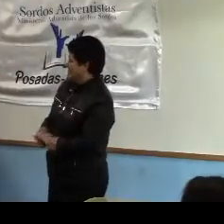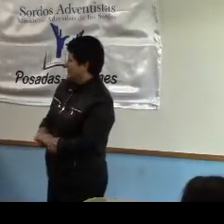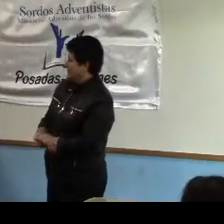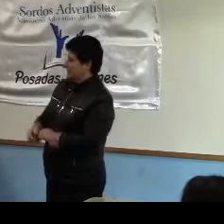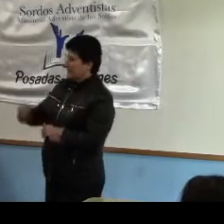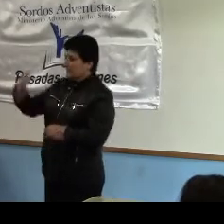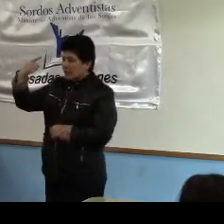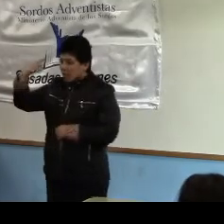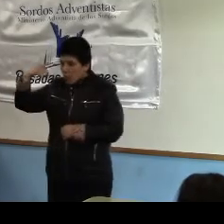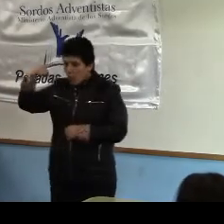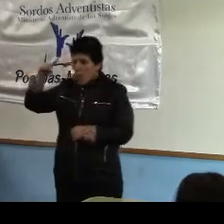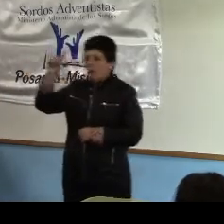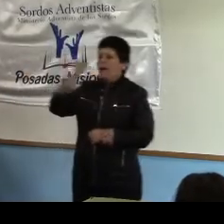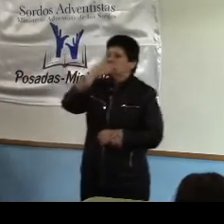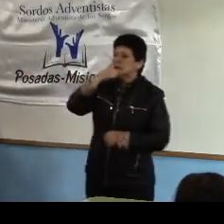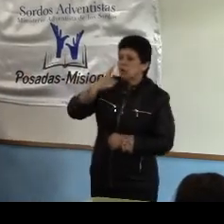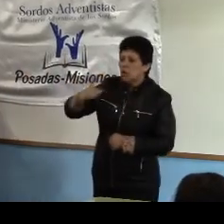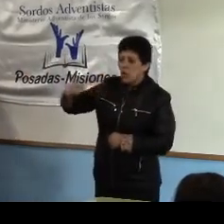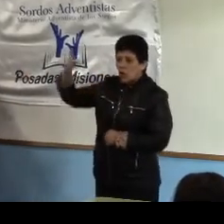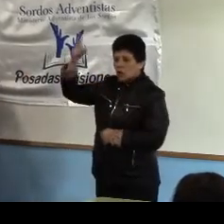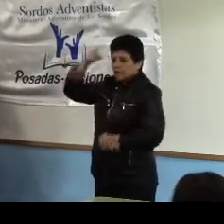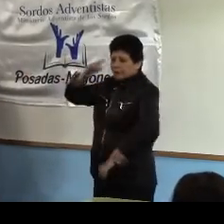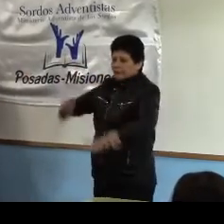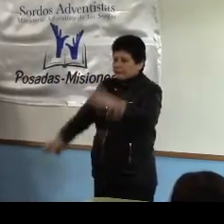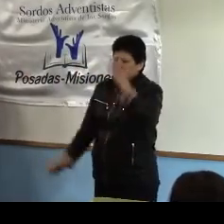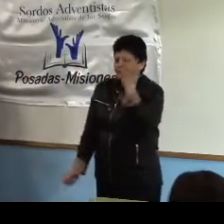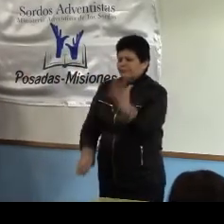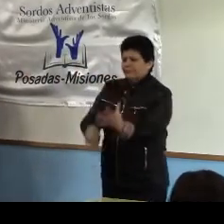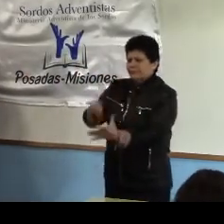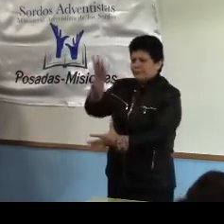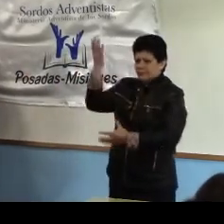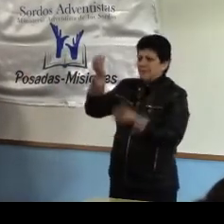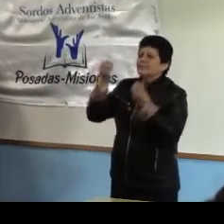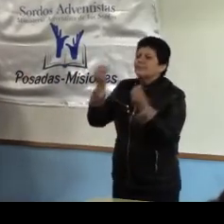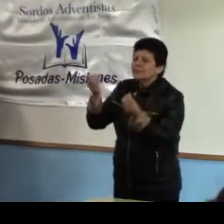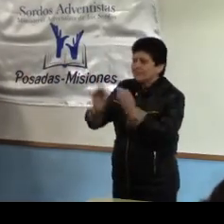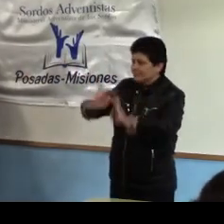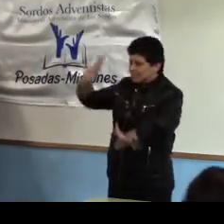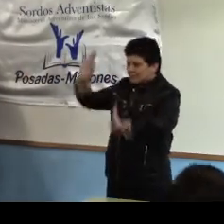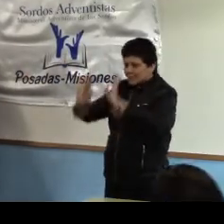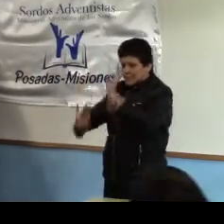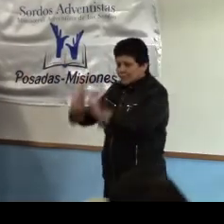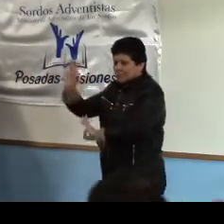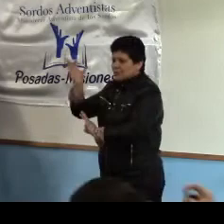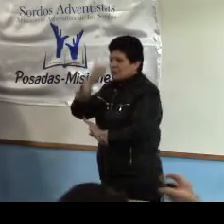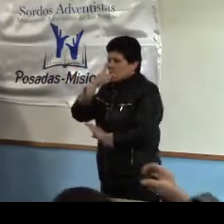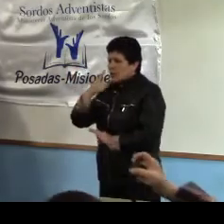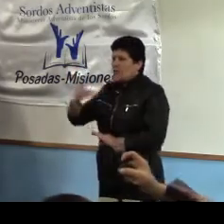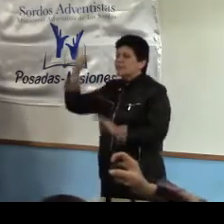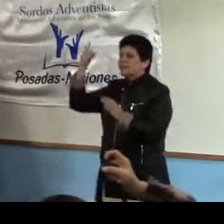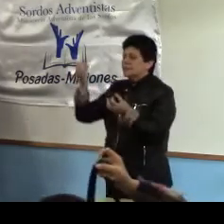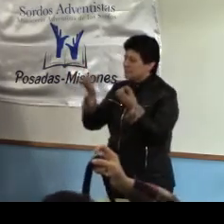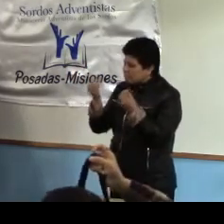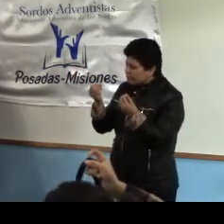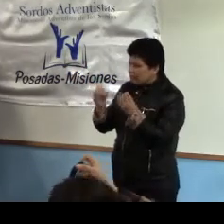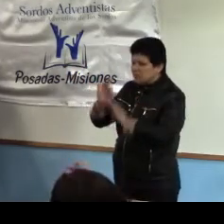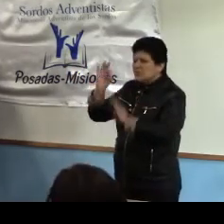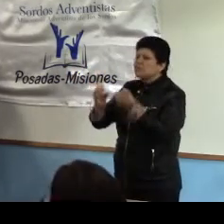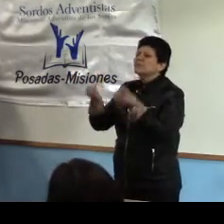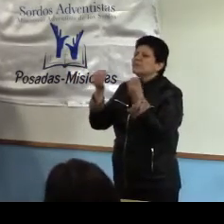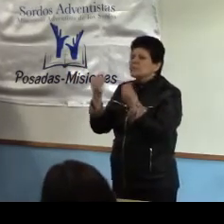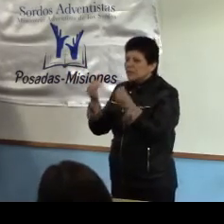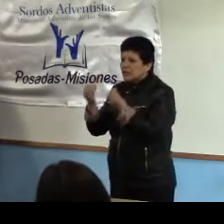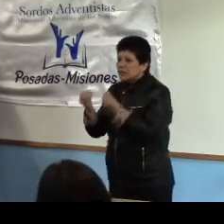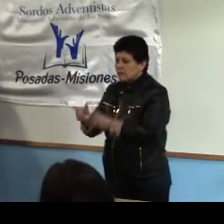Cuando Dios crea el mundo, Él tiene el plan, un plan de que los individuos